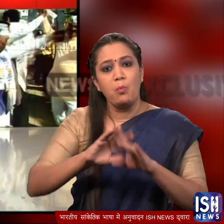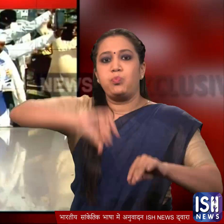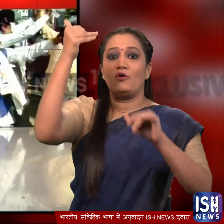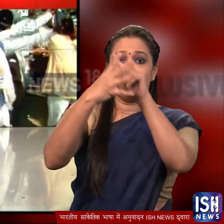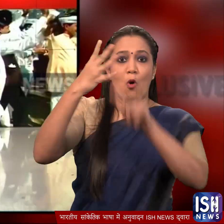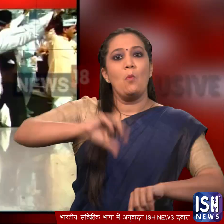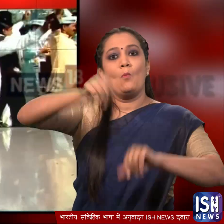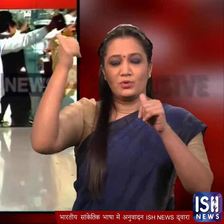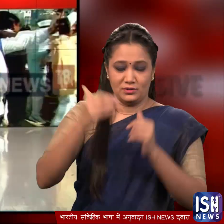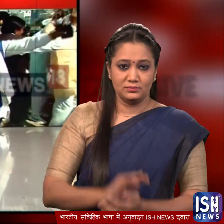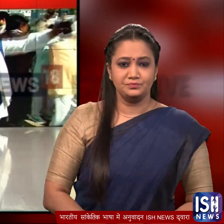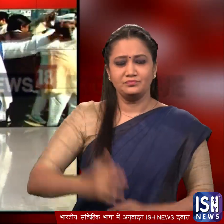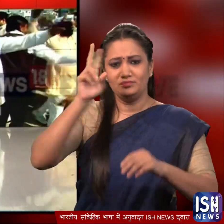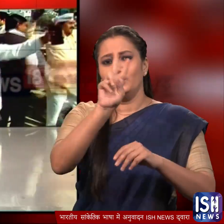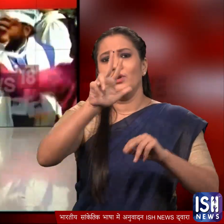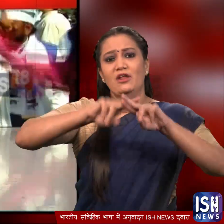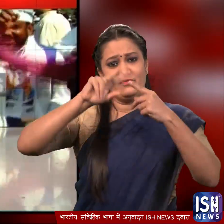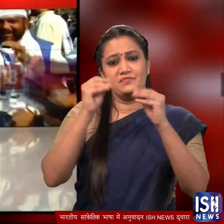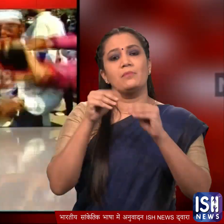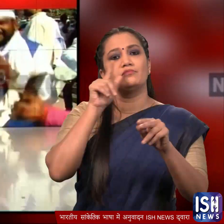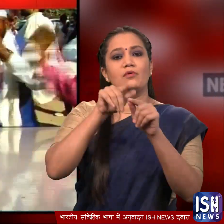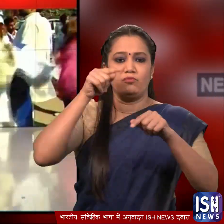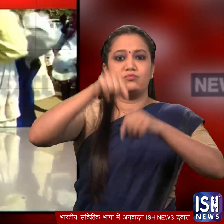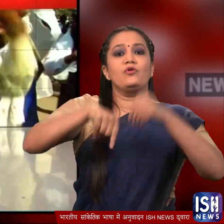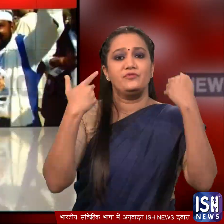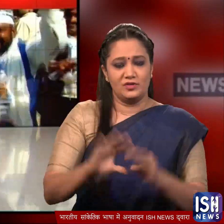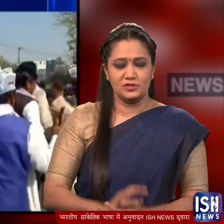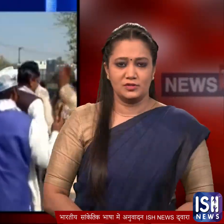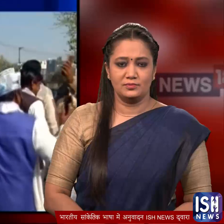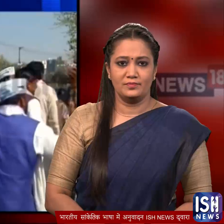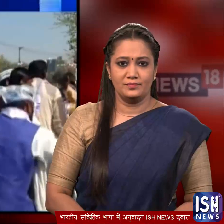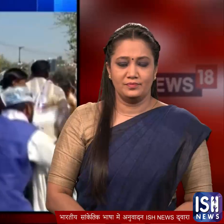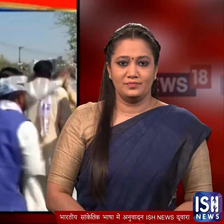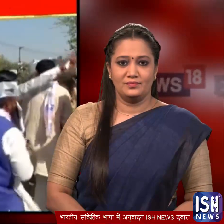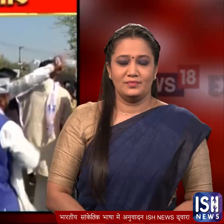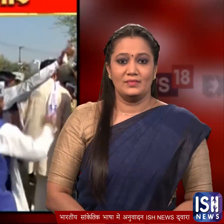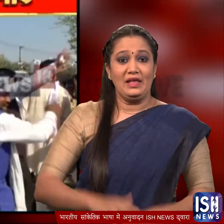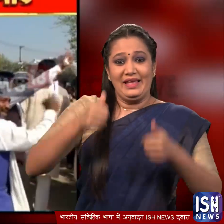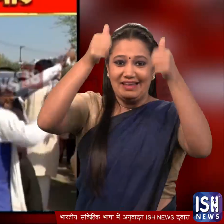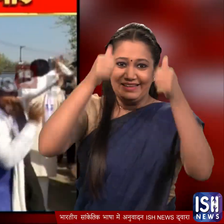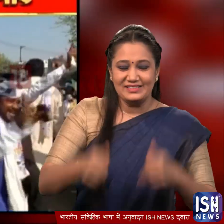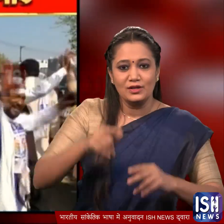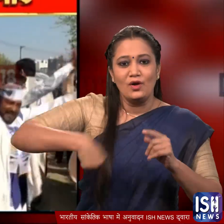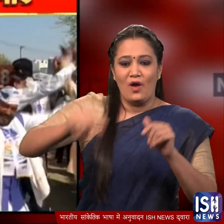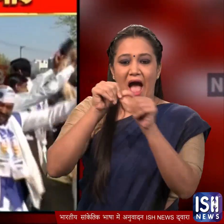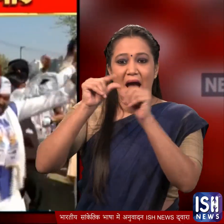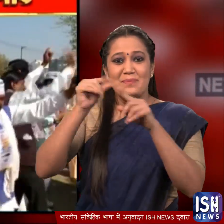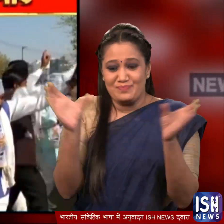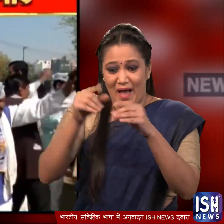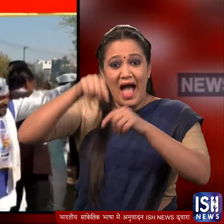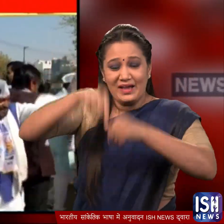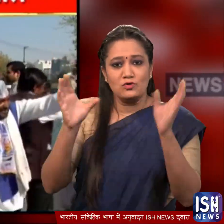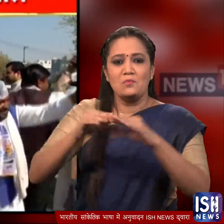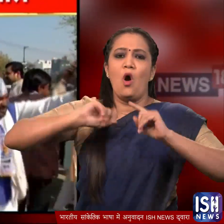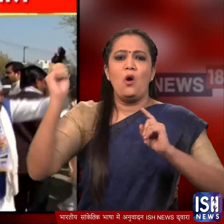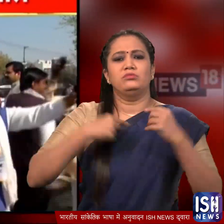में 4 सीटों पर जीते। इन सभी सीटों पर 28 फरवरी को वोट डाले गए और नतीजे आने के बाद आम आदमी पार्टी के